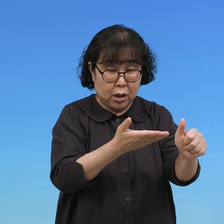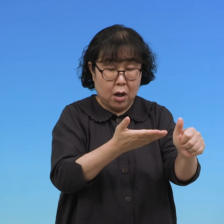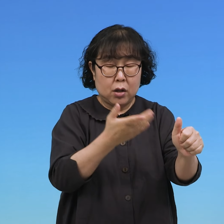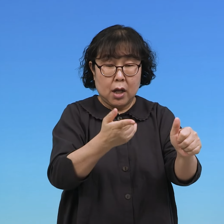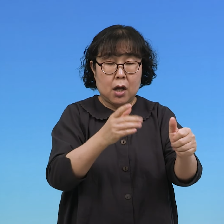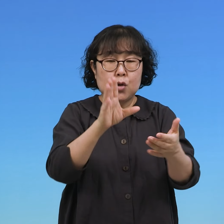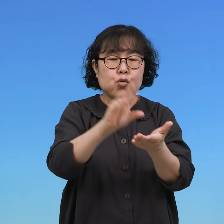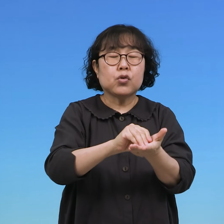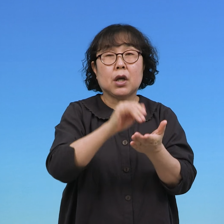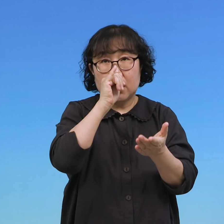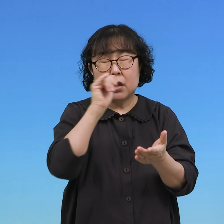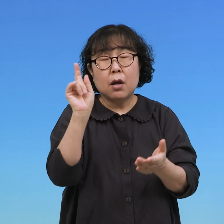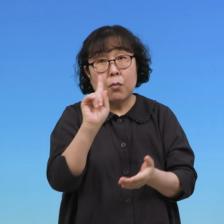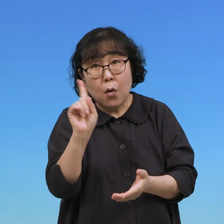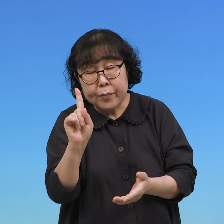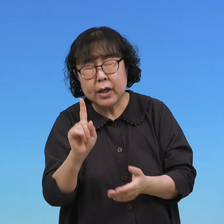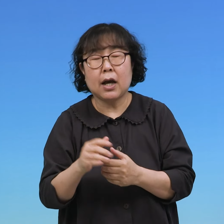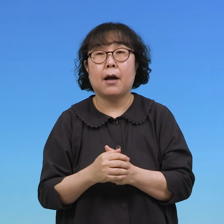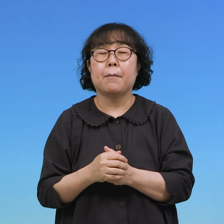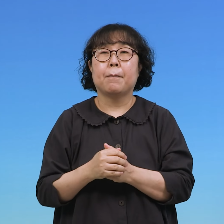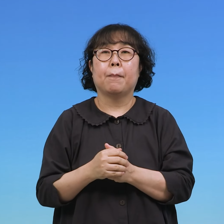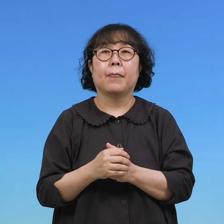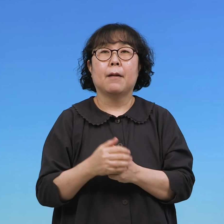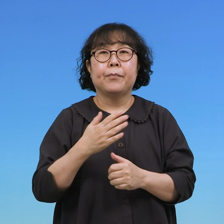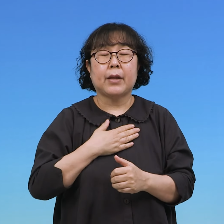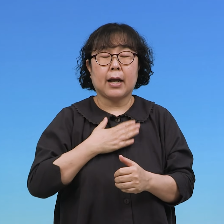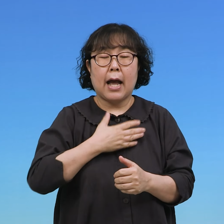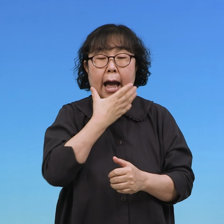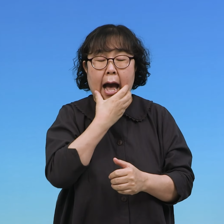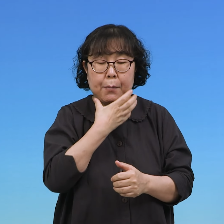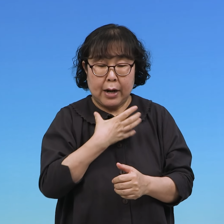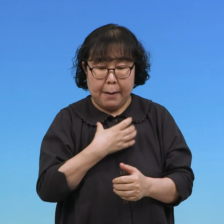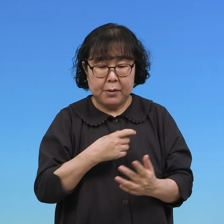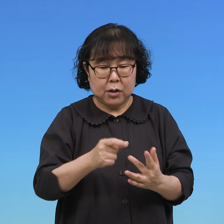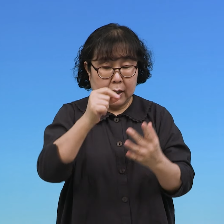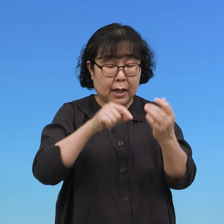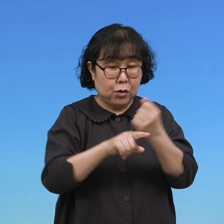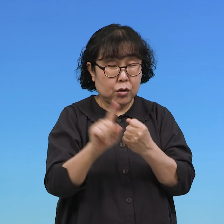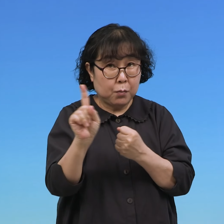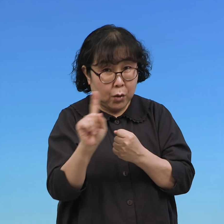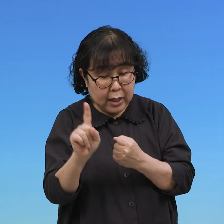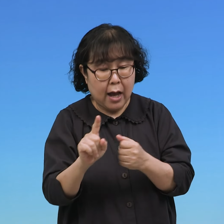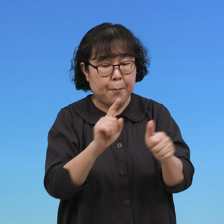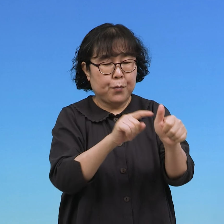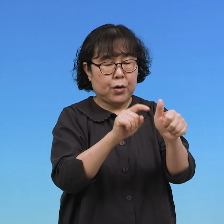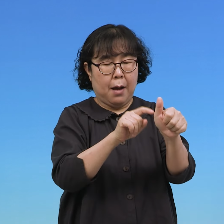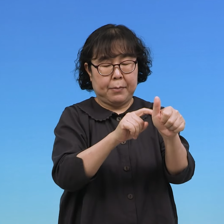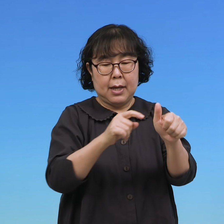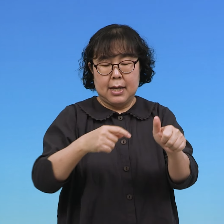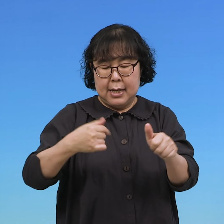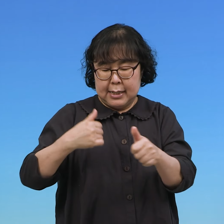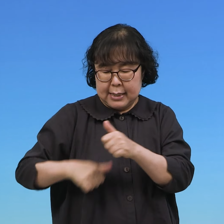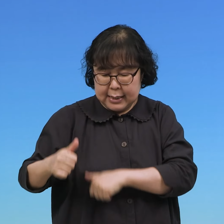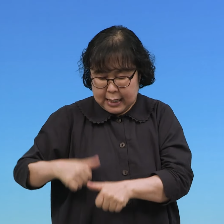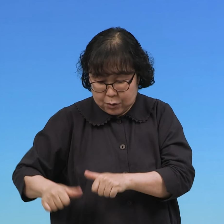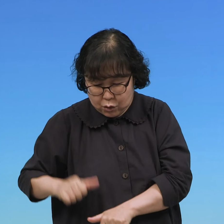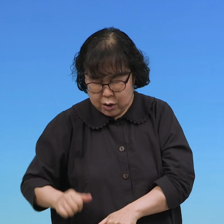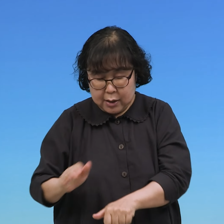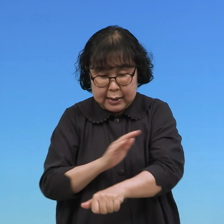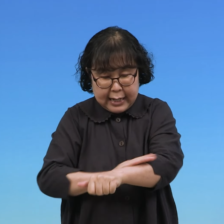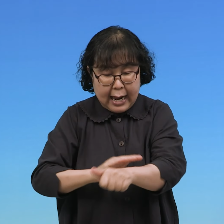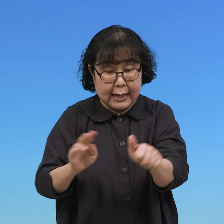주셨어요. 아브라함에게 주신 숙제가 이겁니다. 내가 아브라함을 선택한 것은 그가 자식들과 자손을 잘